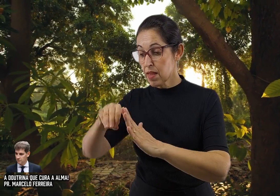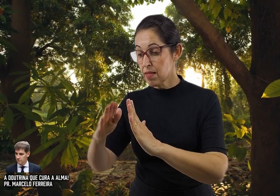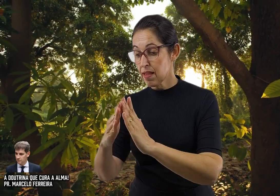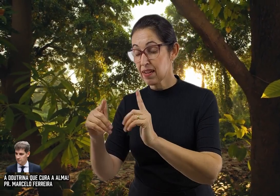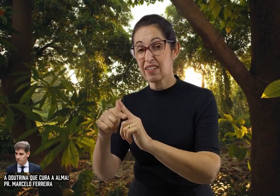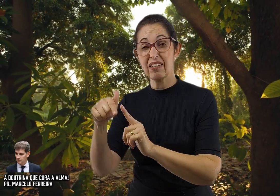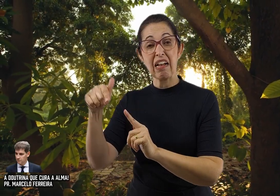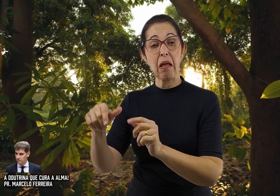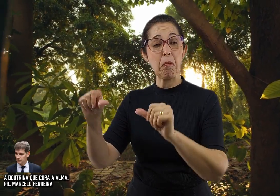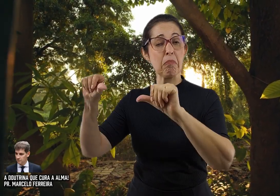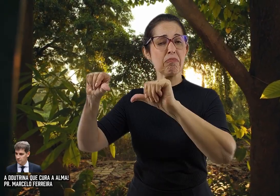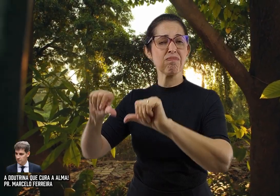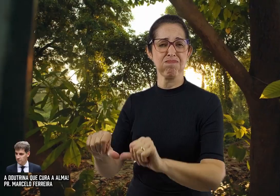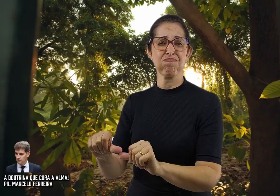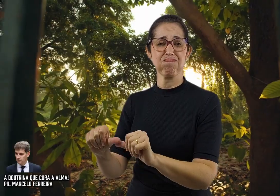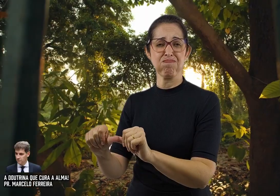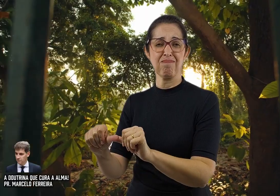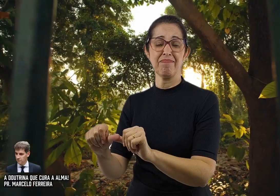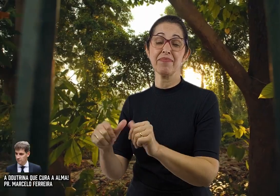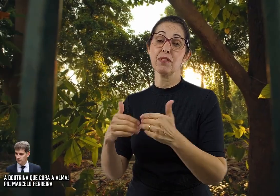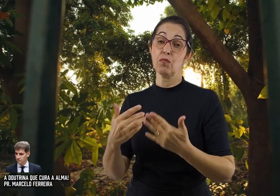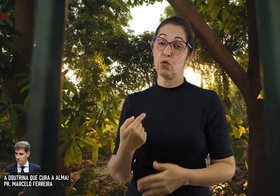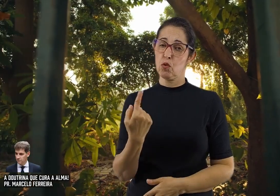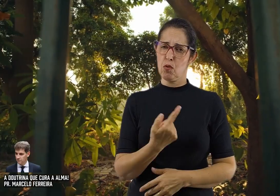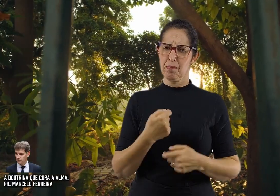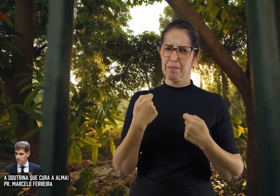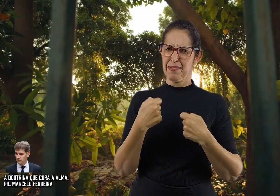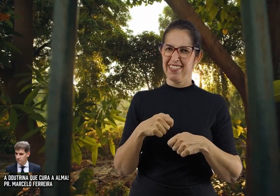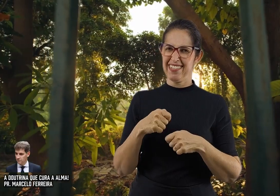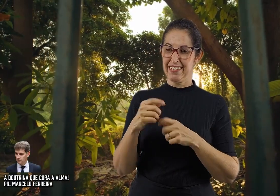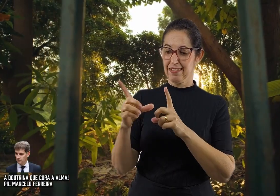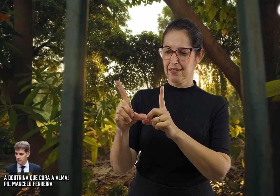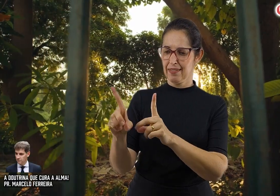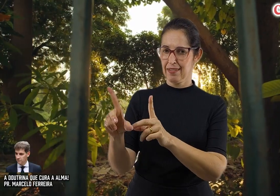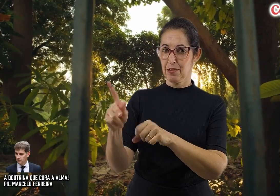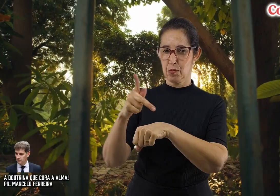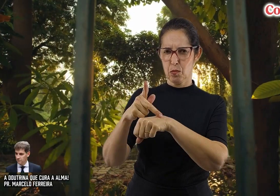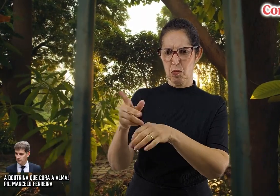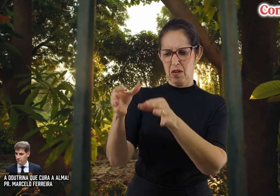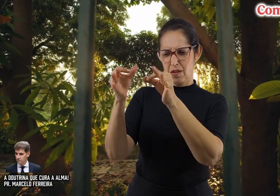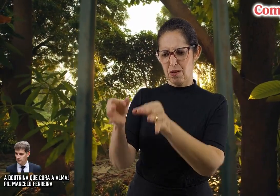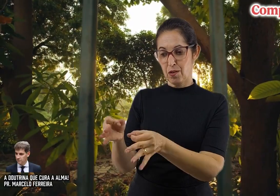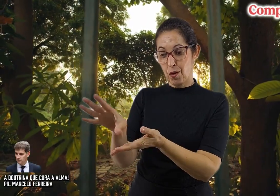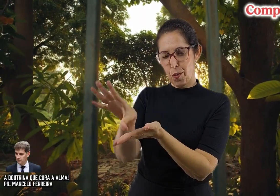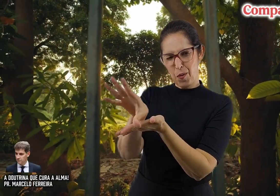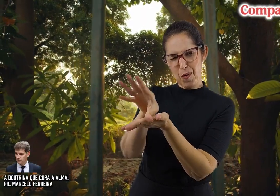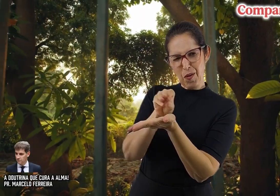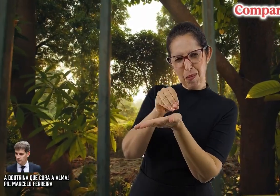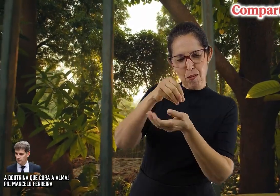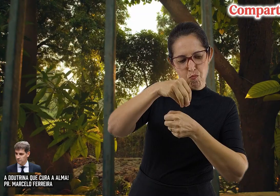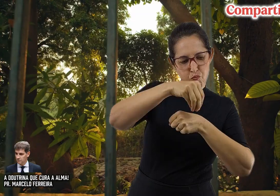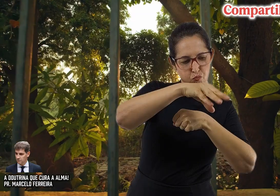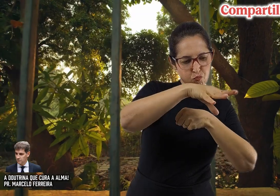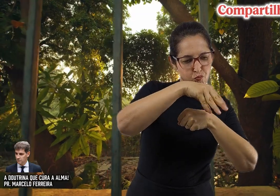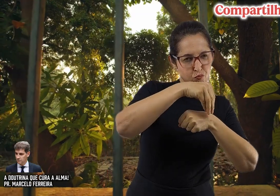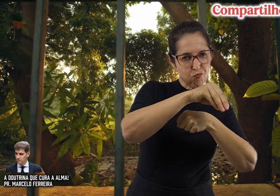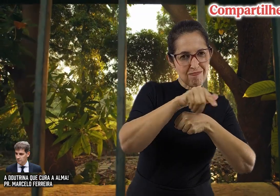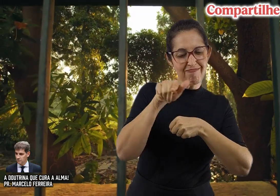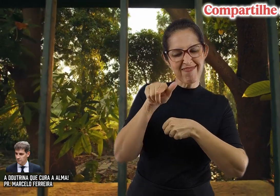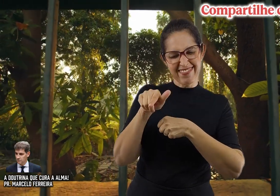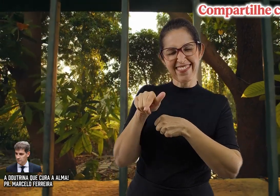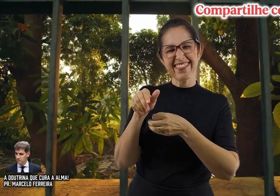igreja. Então, Paulo fala, nós temos que falar o que convém a sã doutrina. Há uma doutrina que é sã, ela